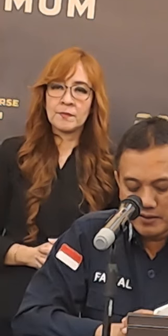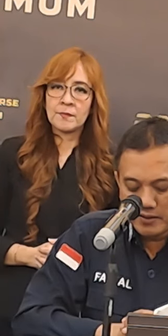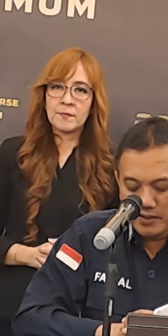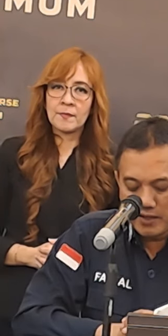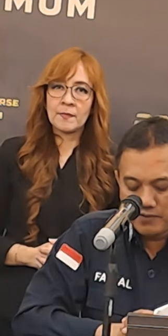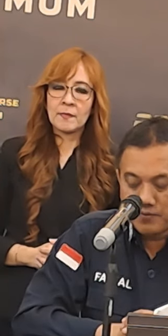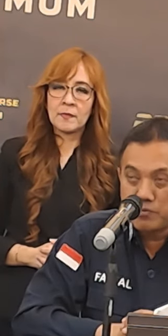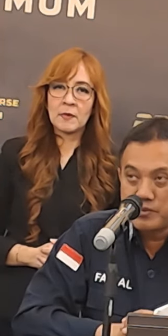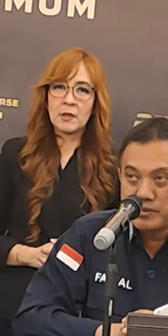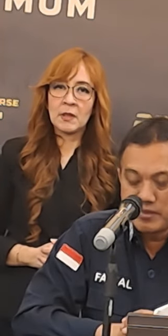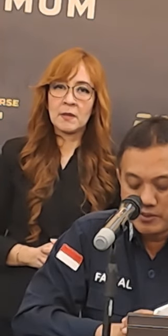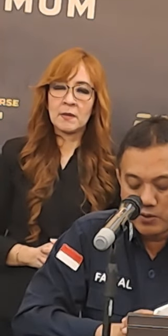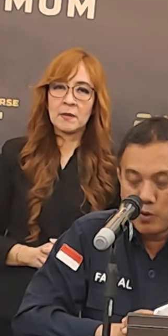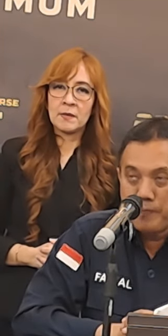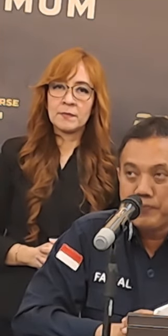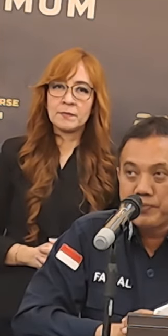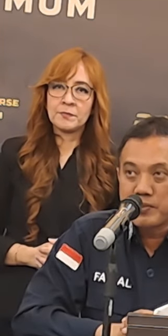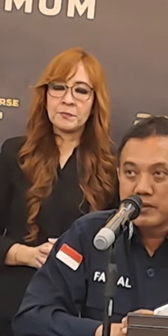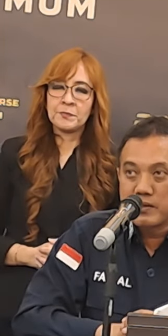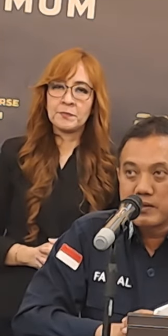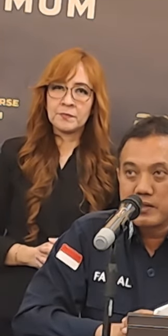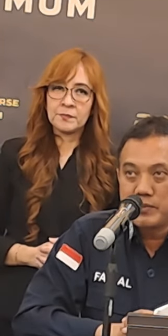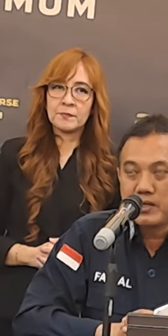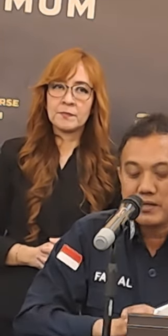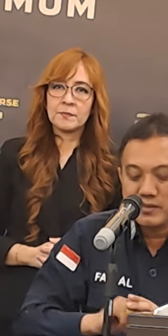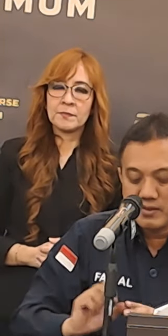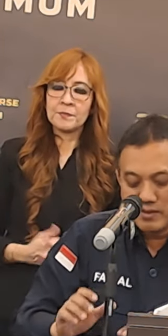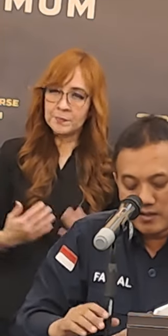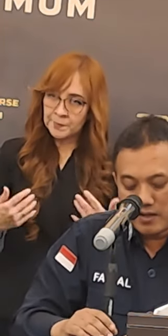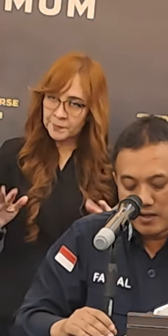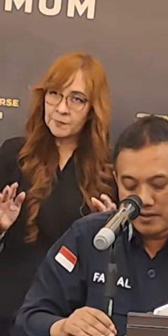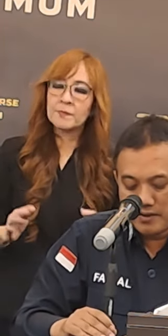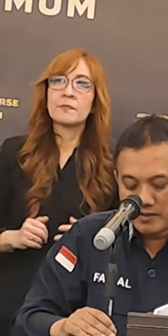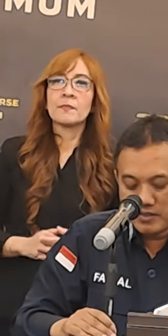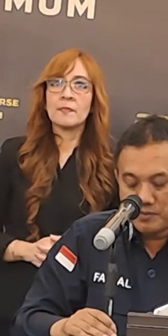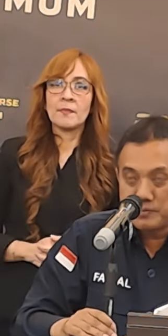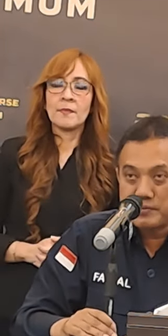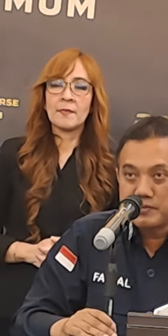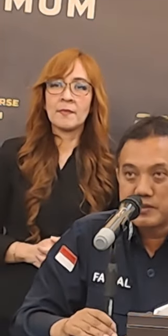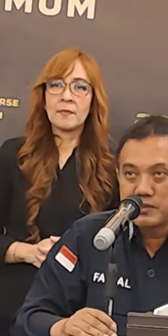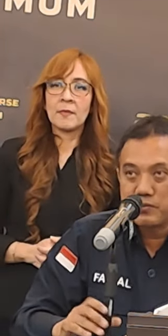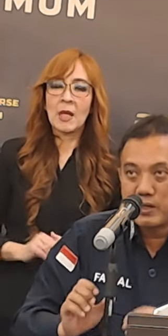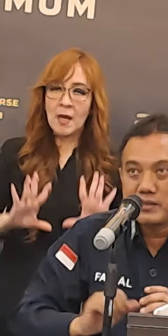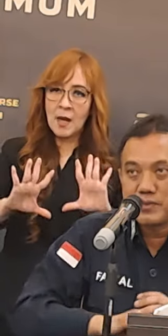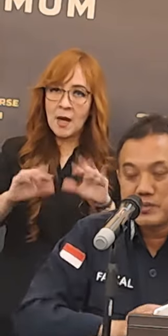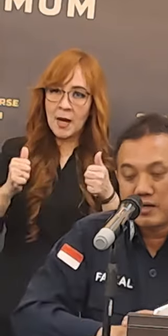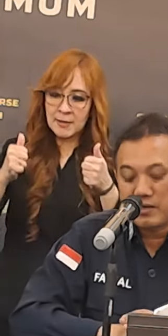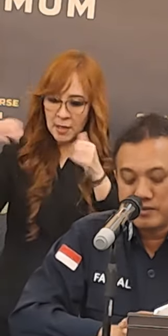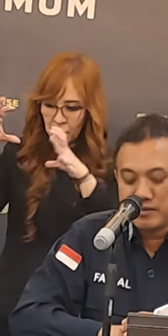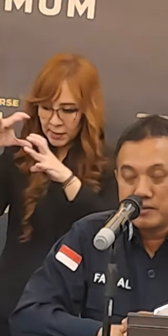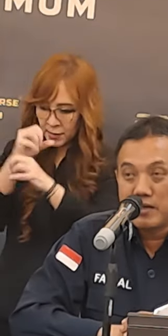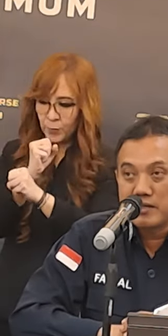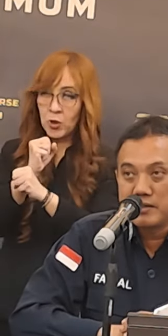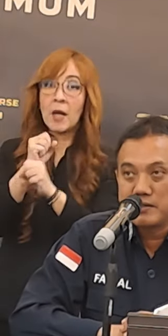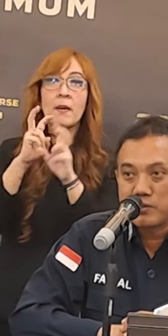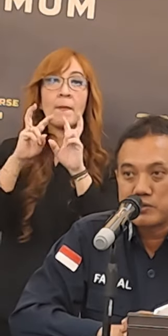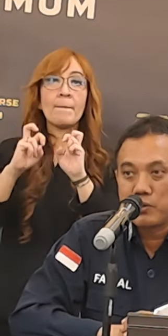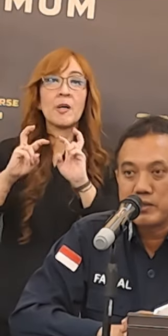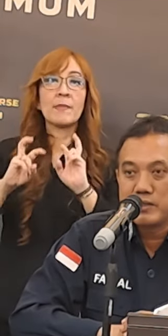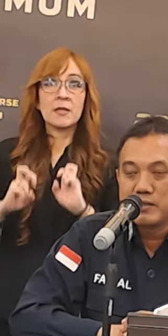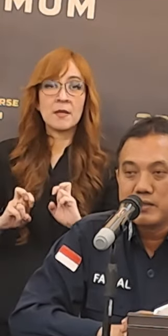Raden Adante Khalif Pramuditio. Demikian hasil kesimpulan pemeriksaan